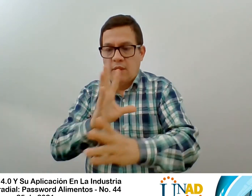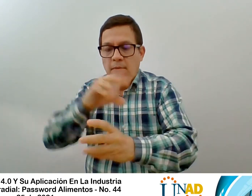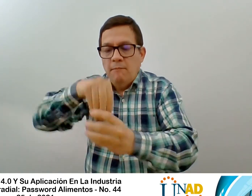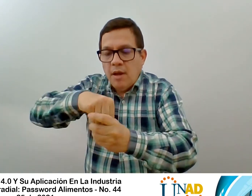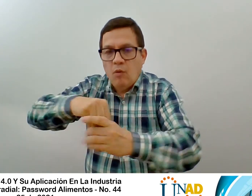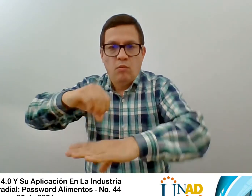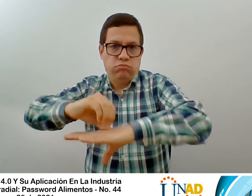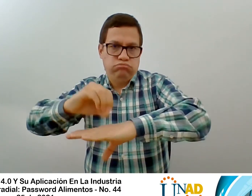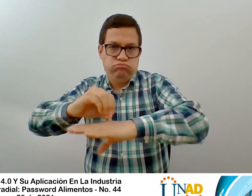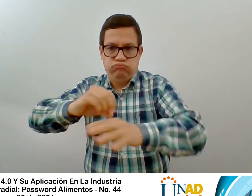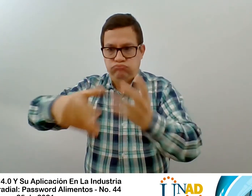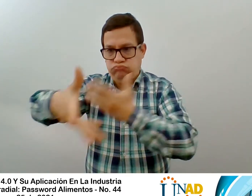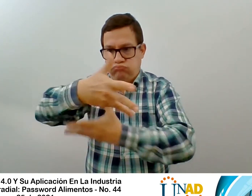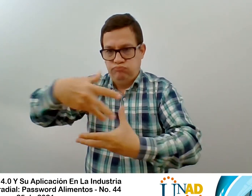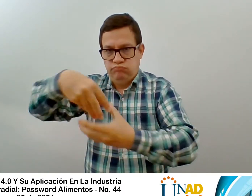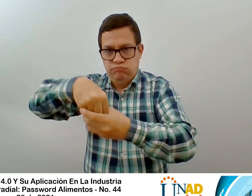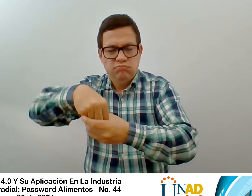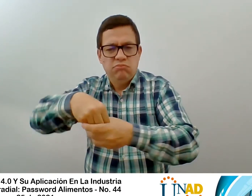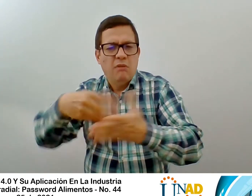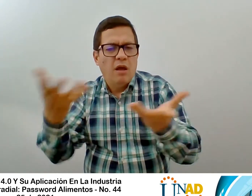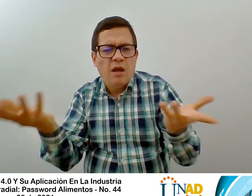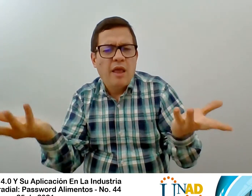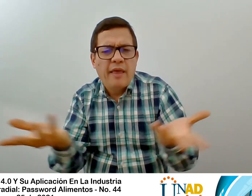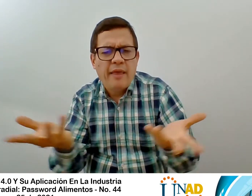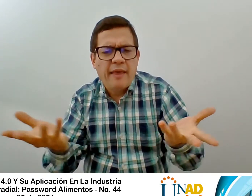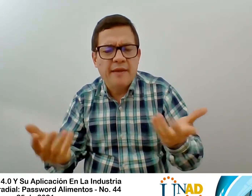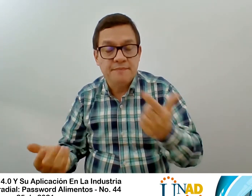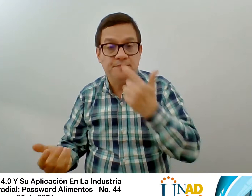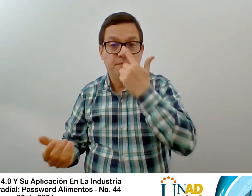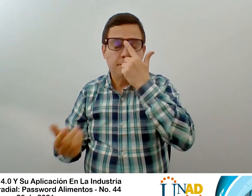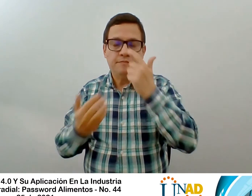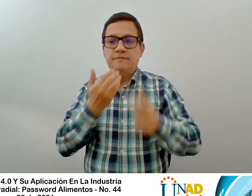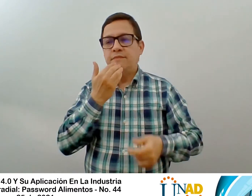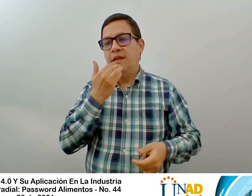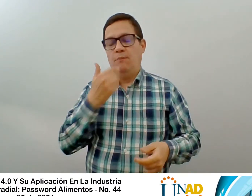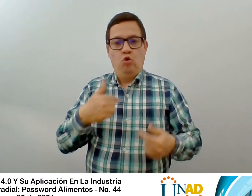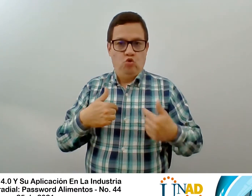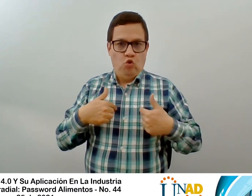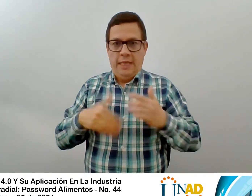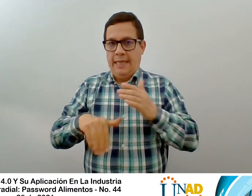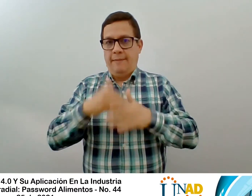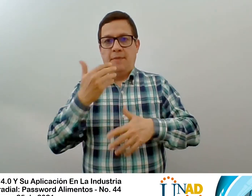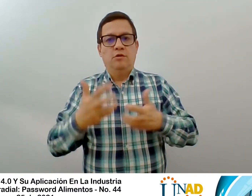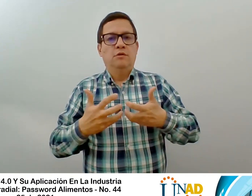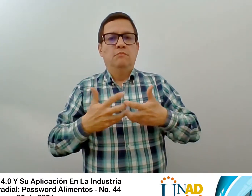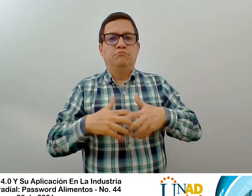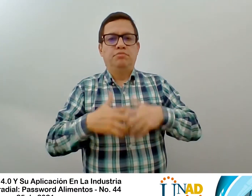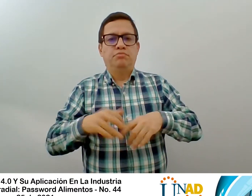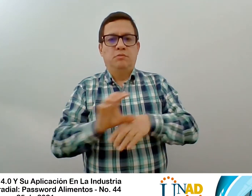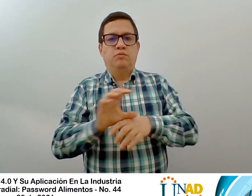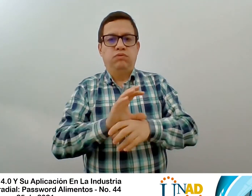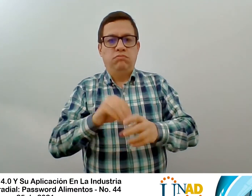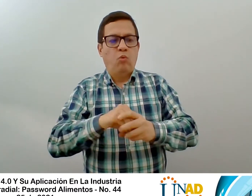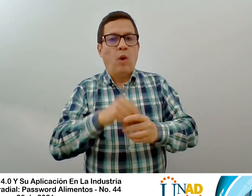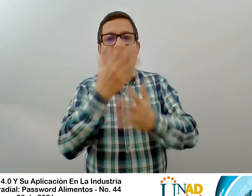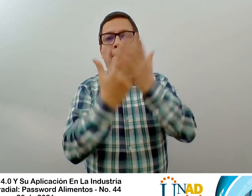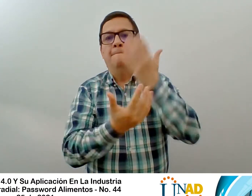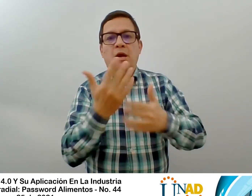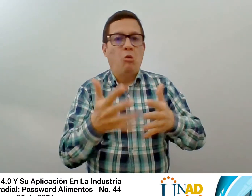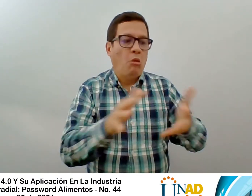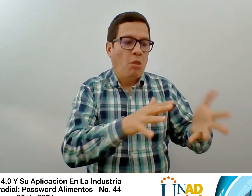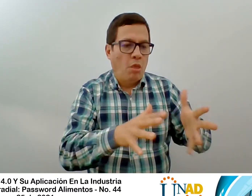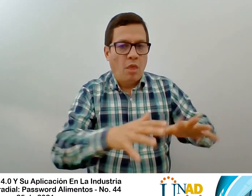organización y de la comunidad que rodea esa organización. Y tiene que ver con lo siguiente. Cuando nosotros empezamos